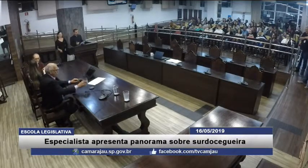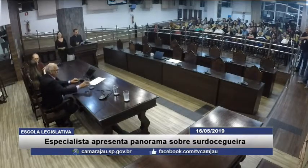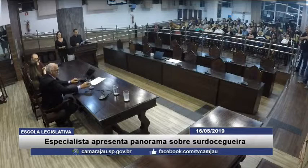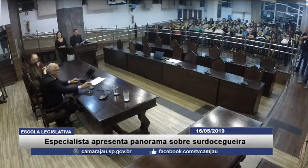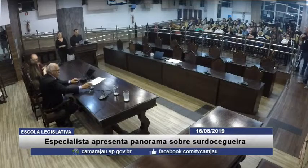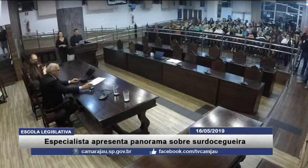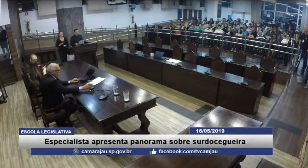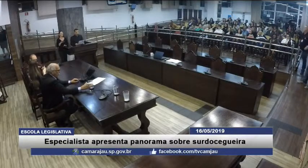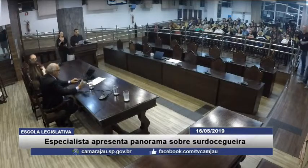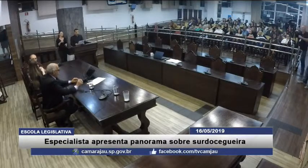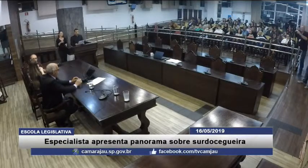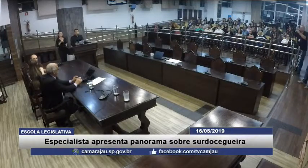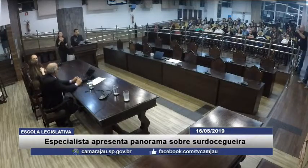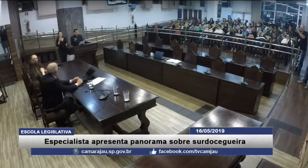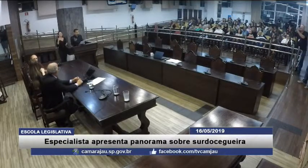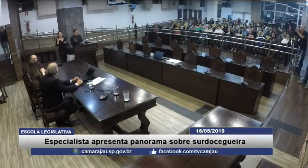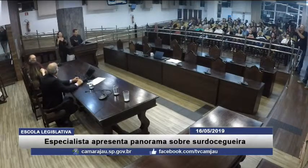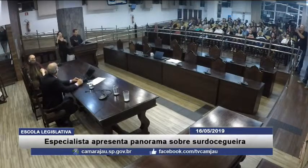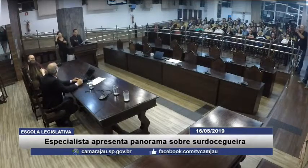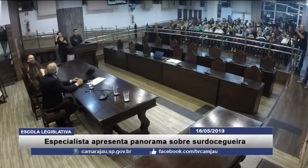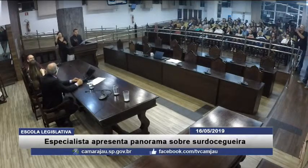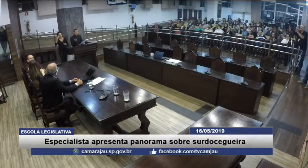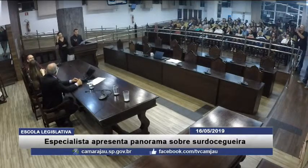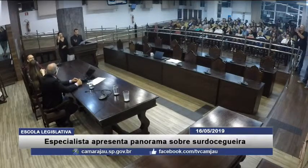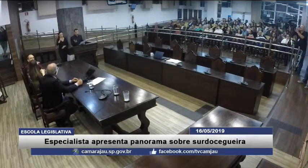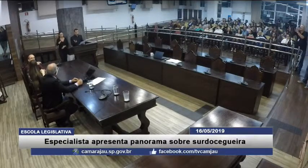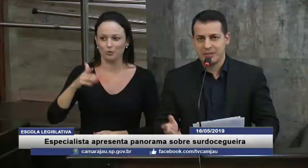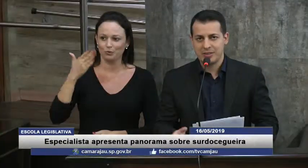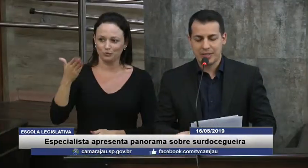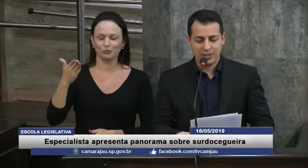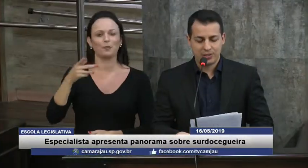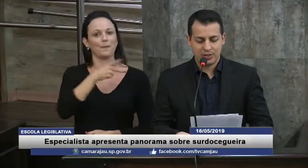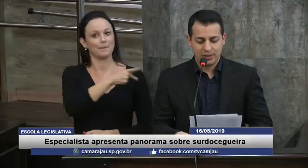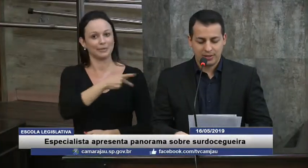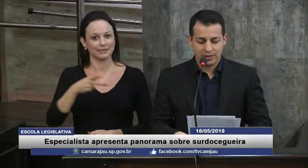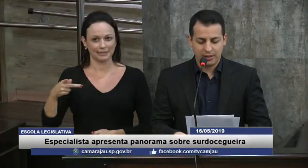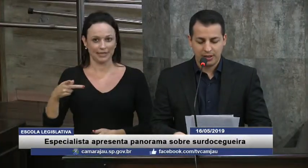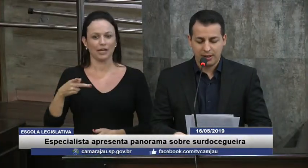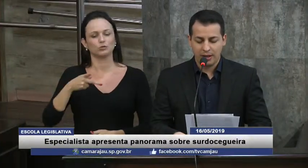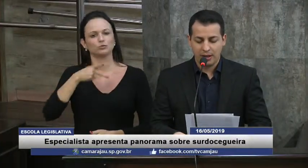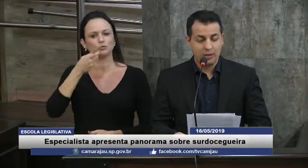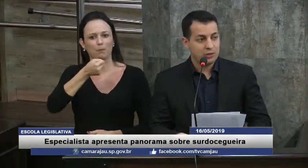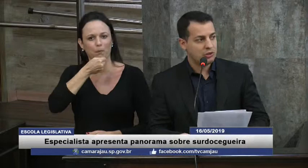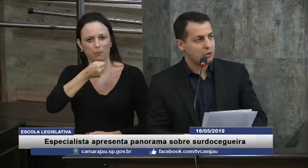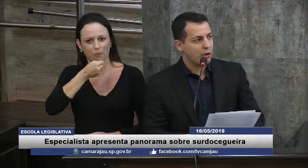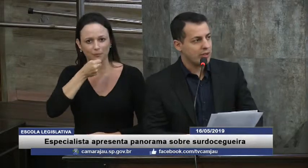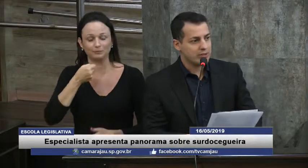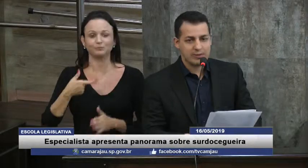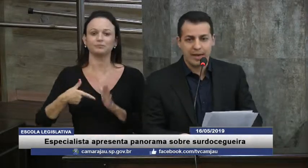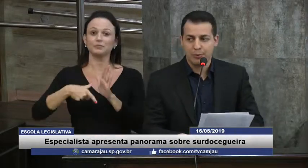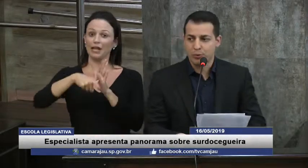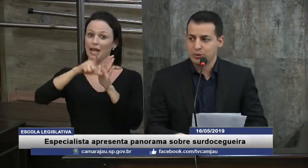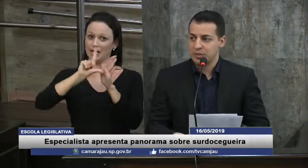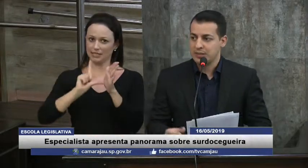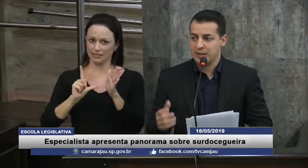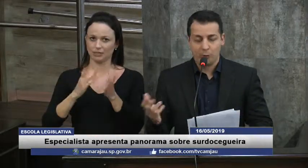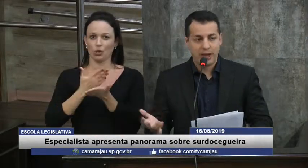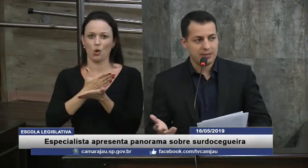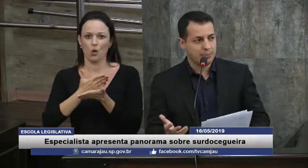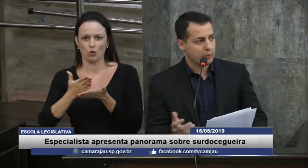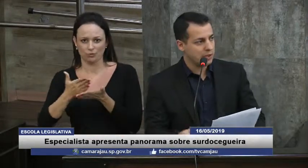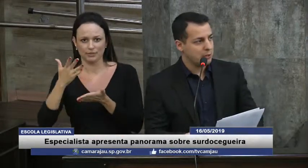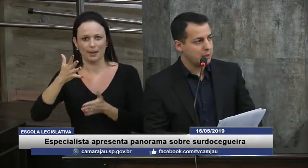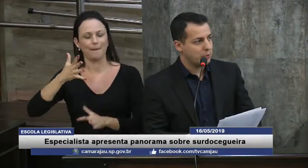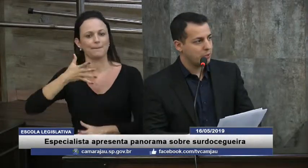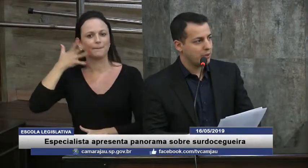vou retomar. Eu quero mais uma vez agradecer pelas palavras do presidente. Antes de nós darmos